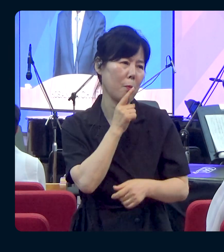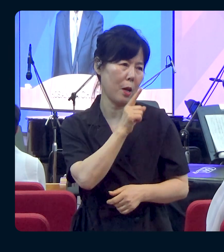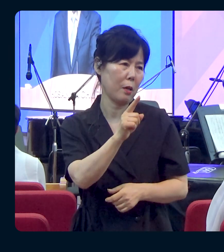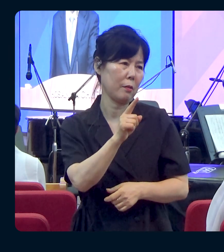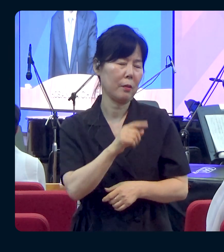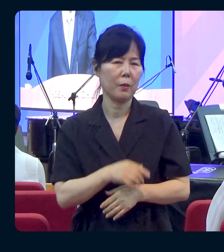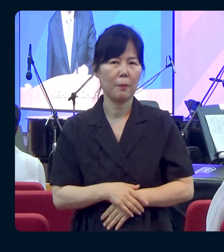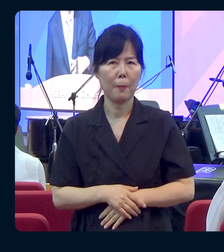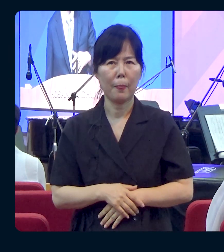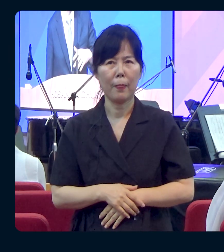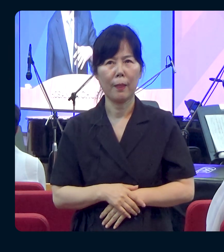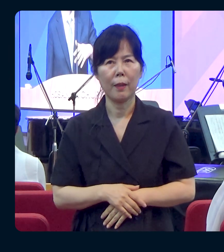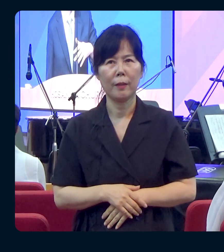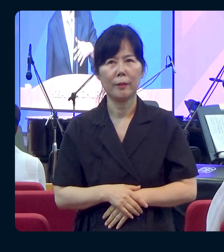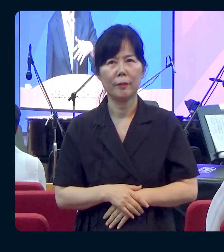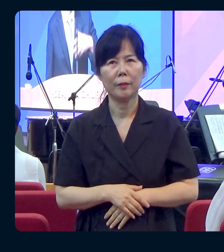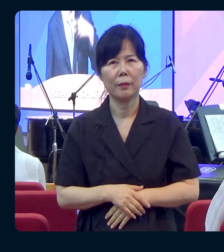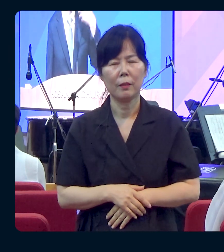요셉이 울었다.